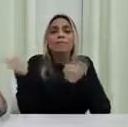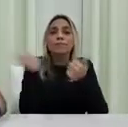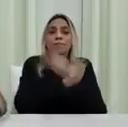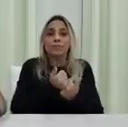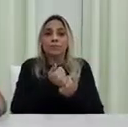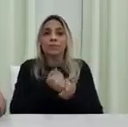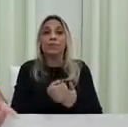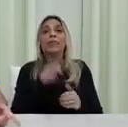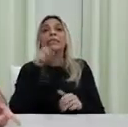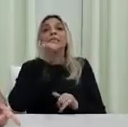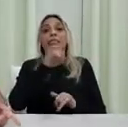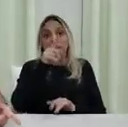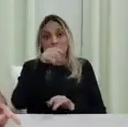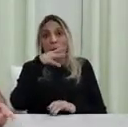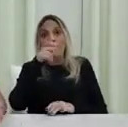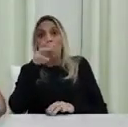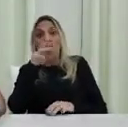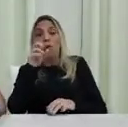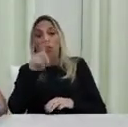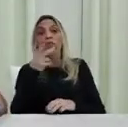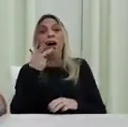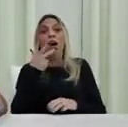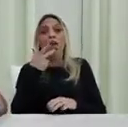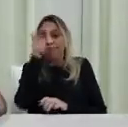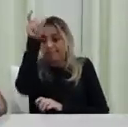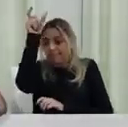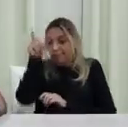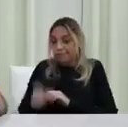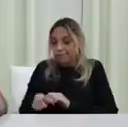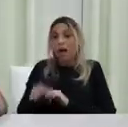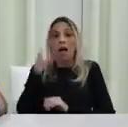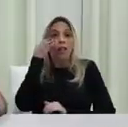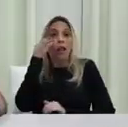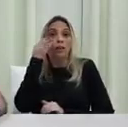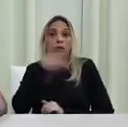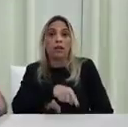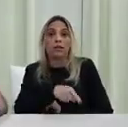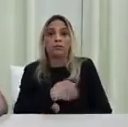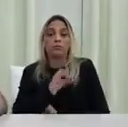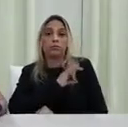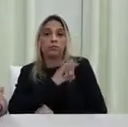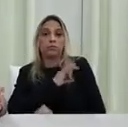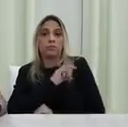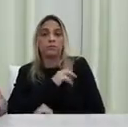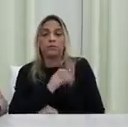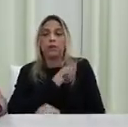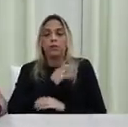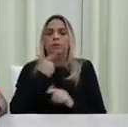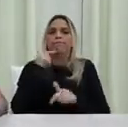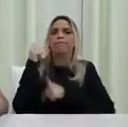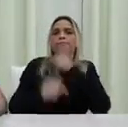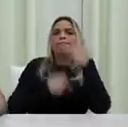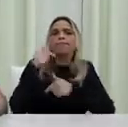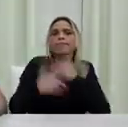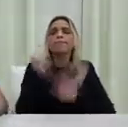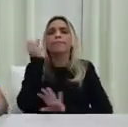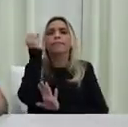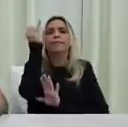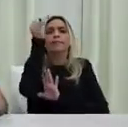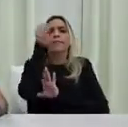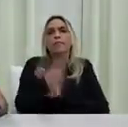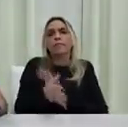No projeto do anticrime do Moro, fala da figura do excesso, que interessa para o policial também. Muitas vezes o policial está numa ação de